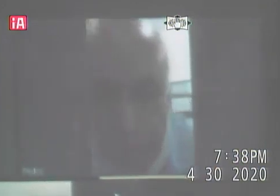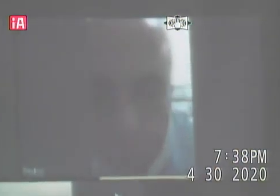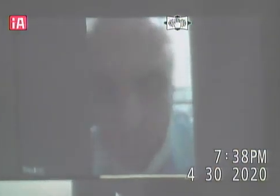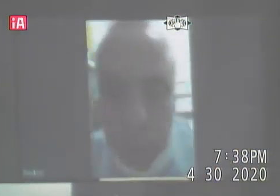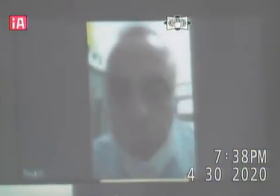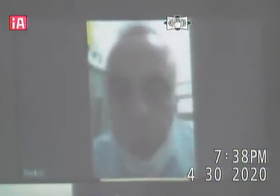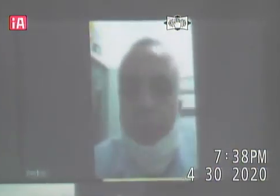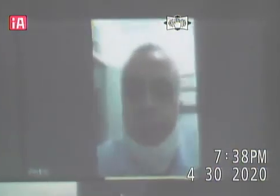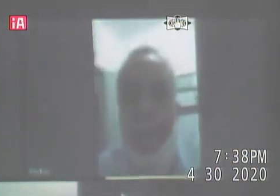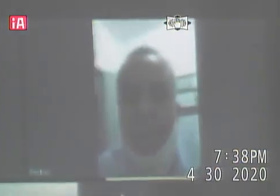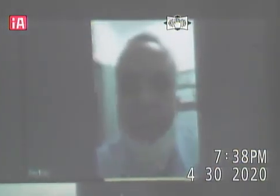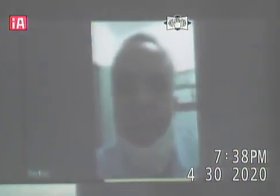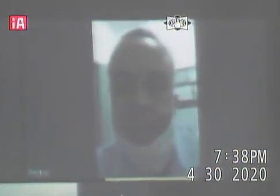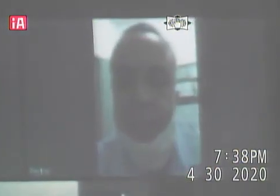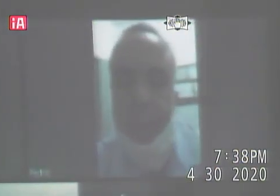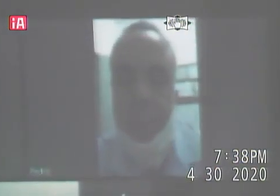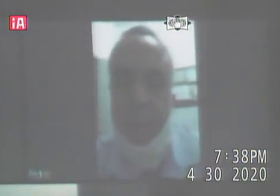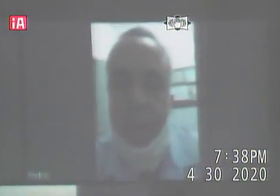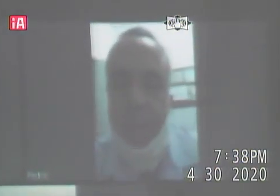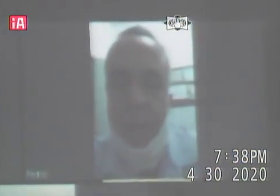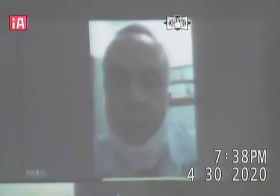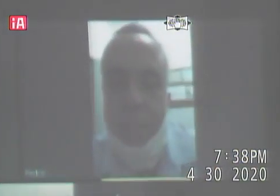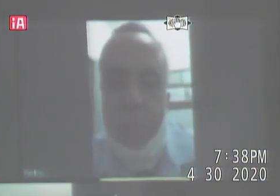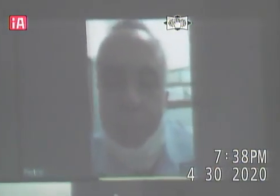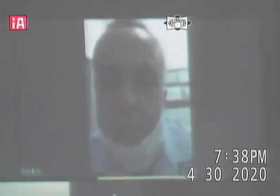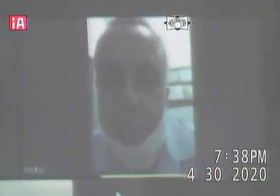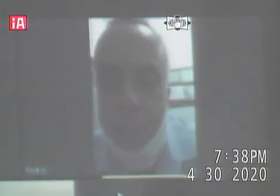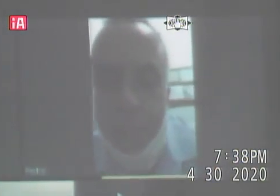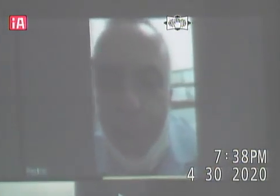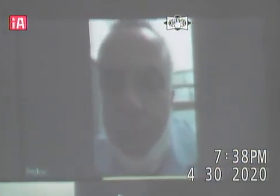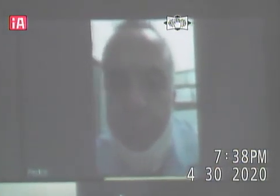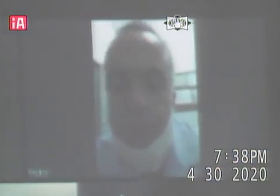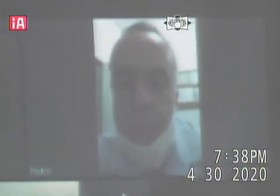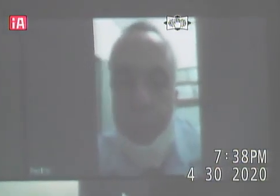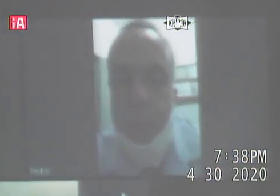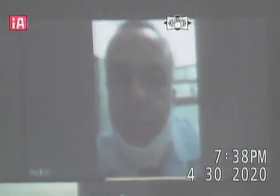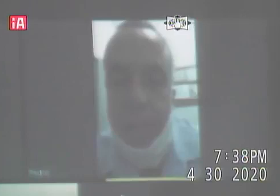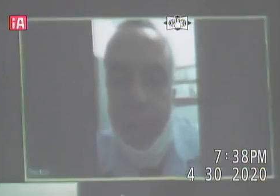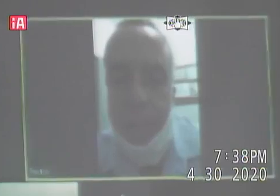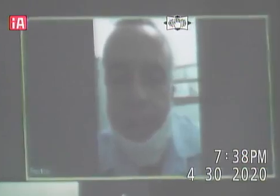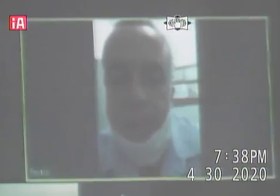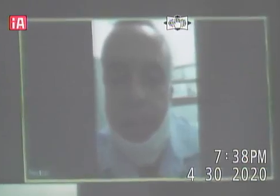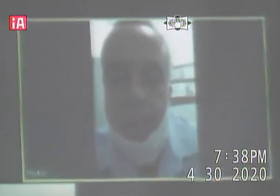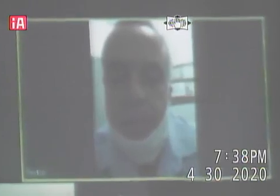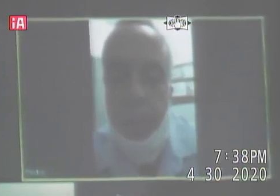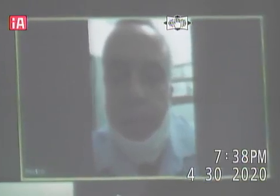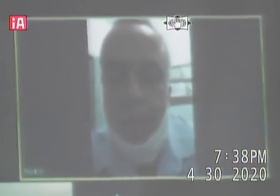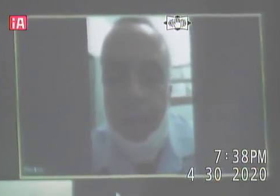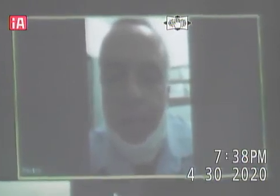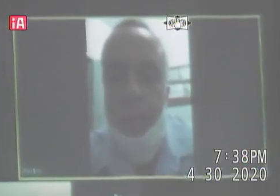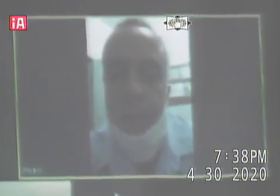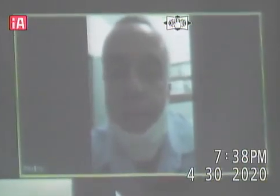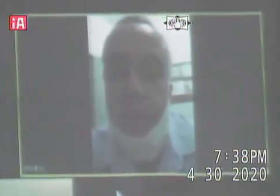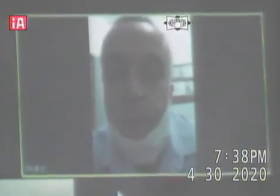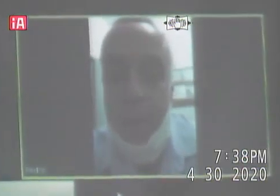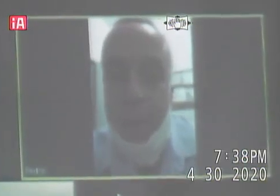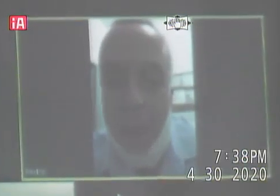resolver as coisas com eficiência, a gente percebe que aquele que